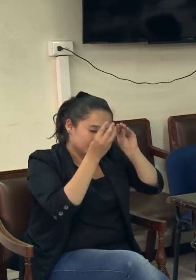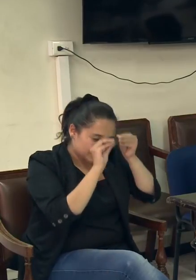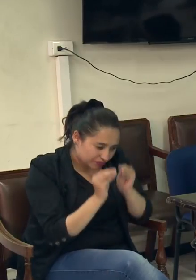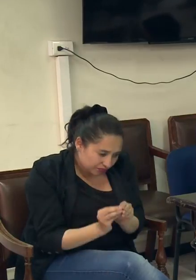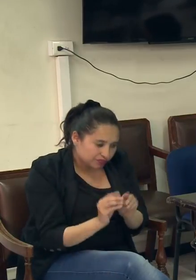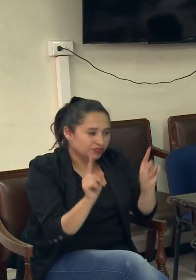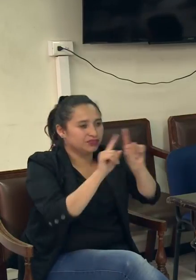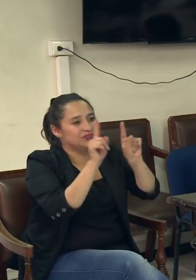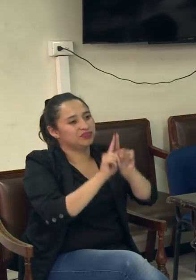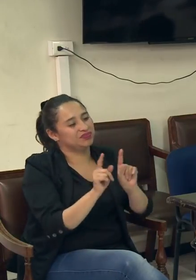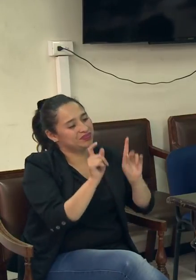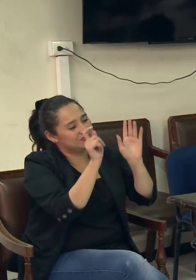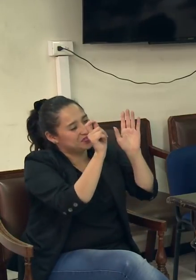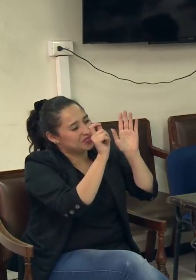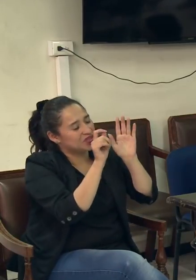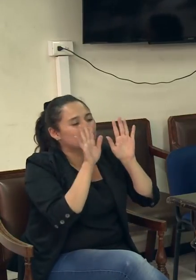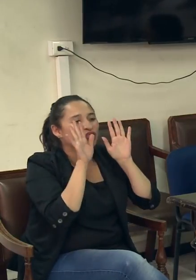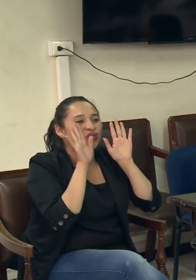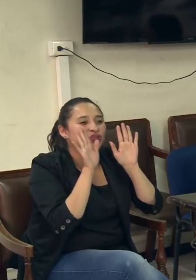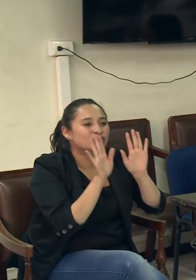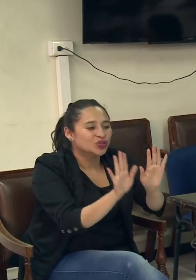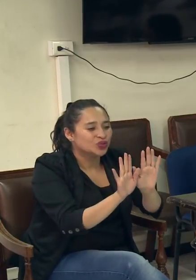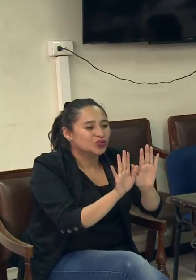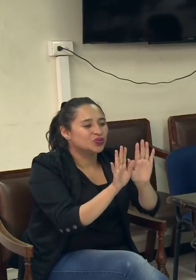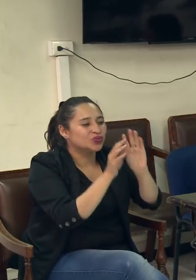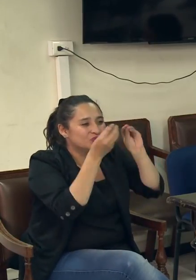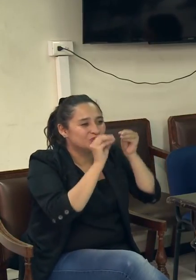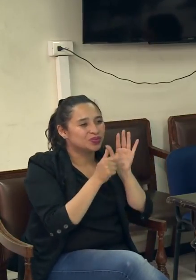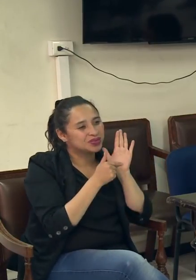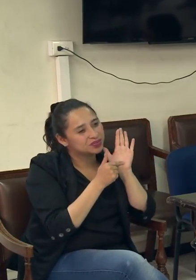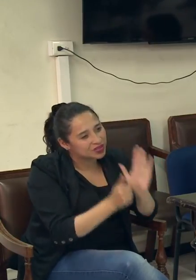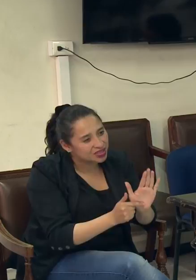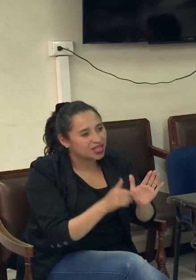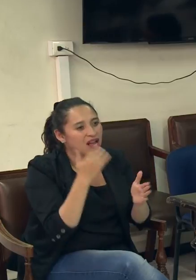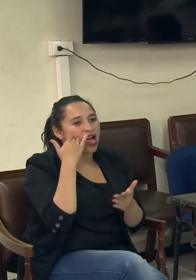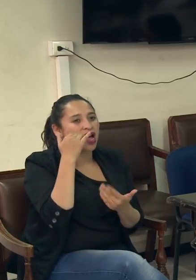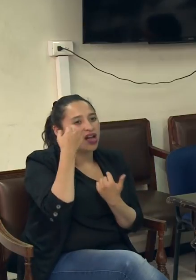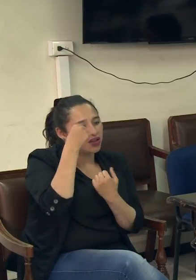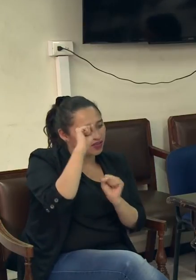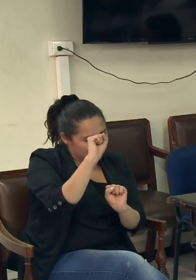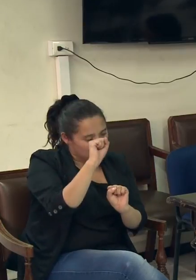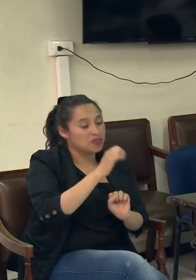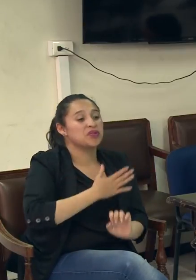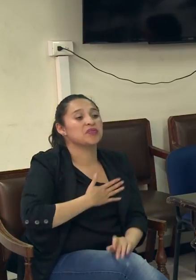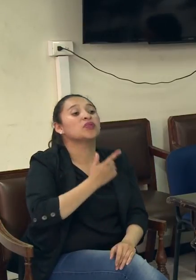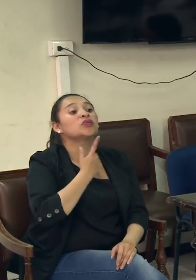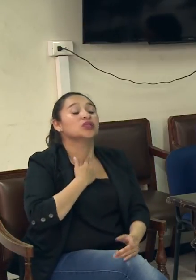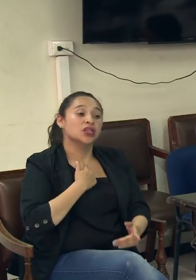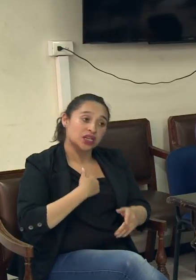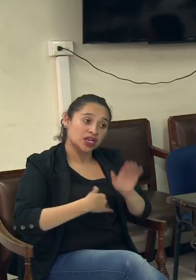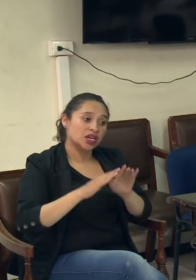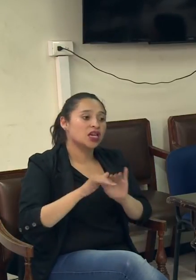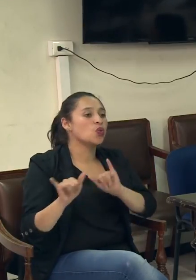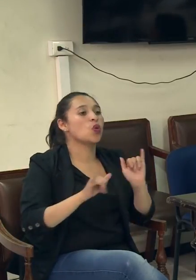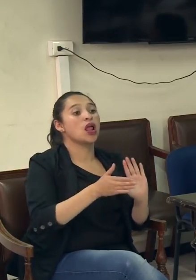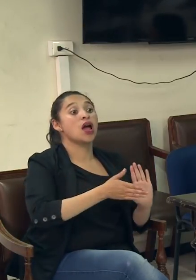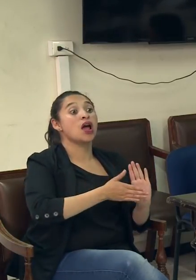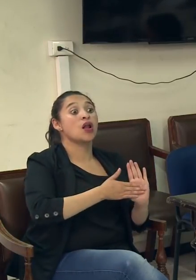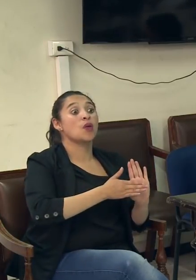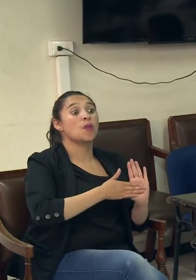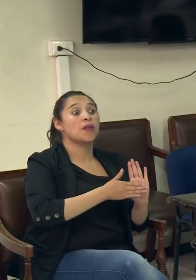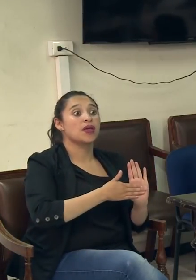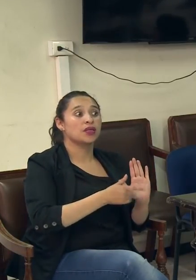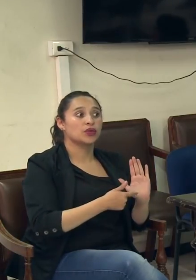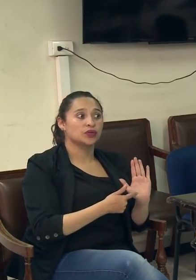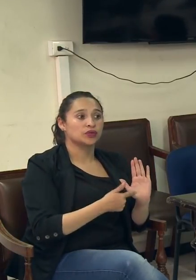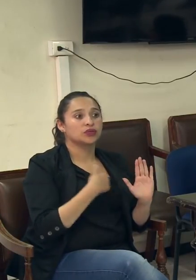diversos matices que tiene el feminismo. Entonces, me gustaría un poco como en la idea también de tener argumentos en esos momentos en los que